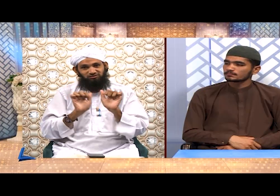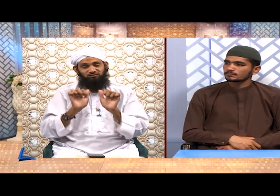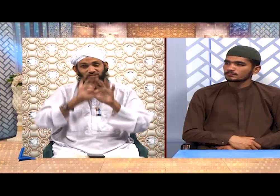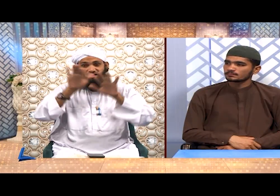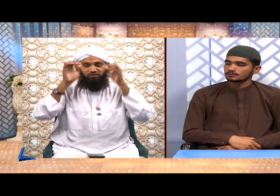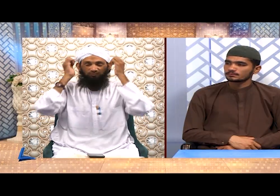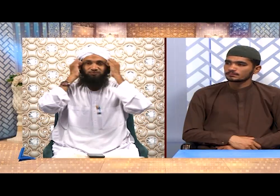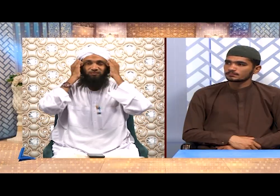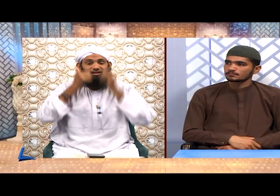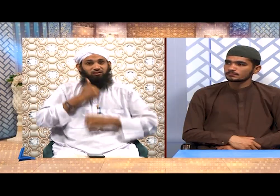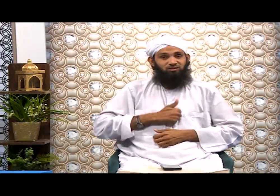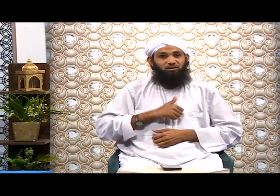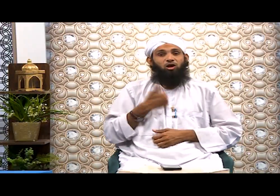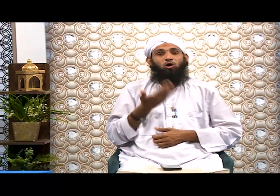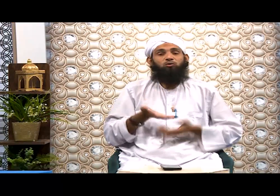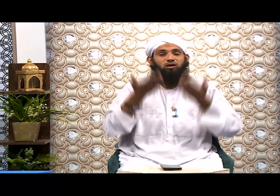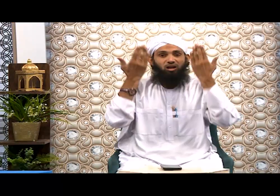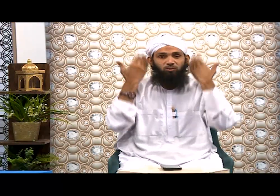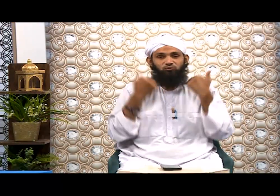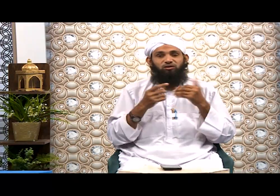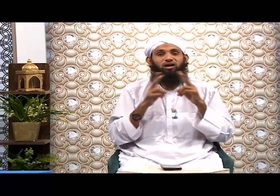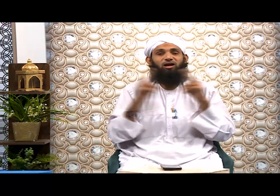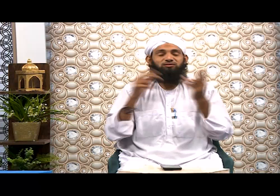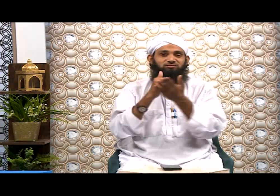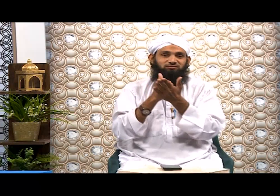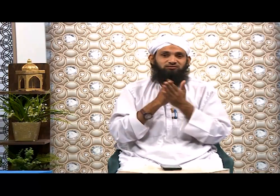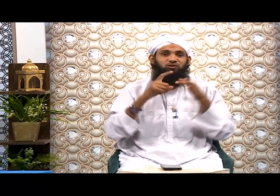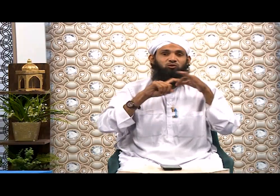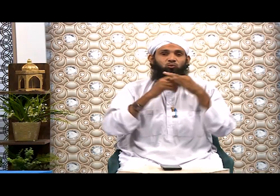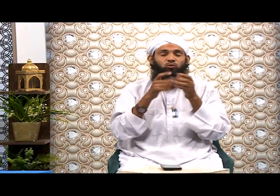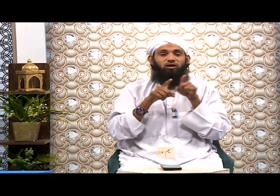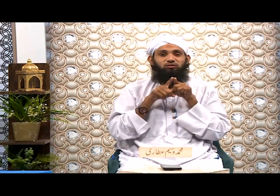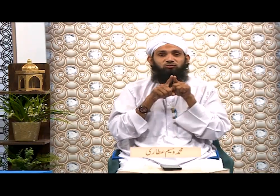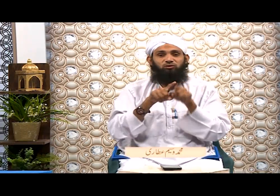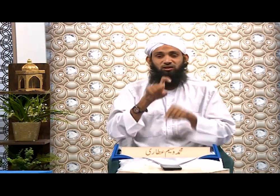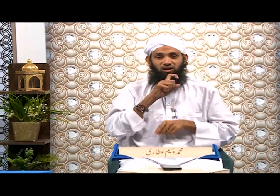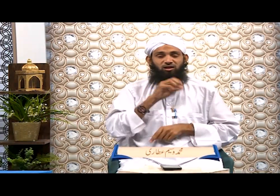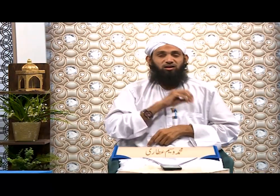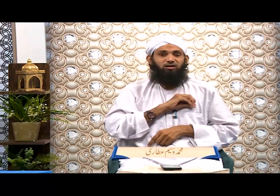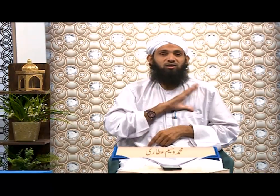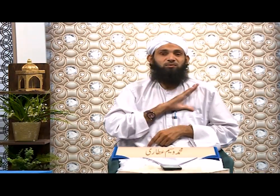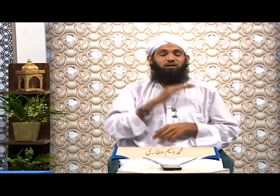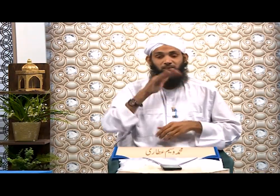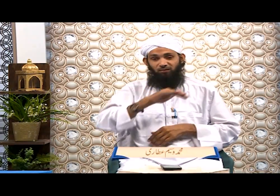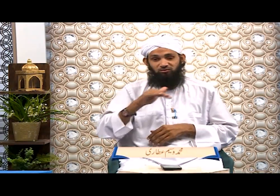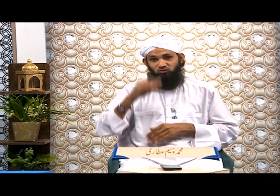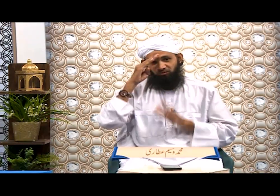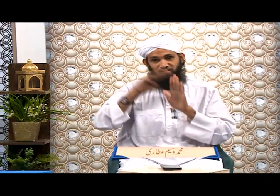کے صدقے صبر و شکر کے ساتھ شریعت کے مطابق زندگی گزارنے، اپنے بچوں کی اسلامی اصولوں کی روشنی میں تربیت